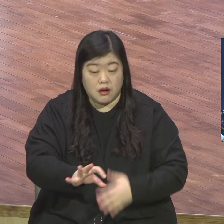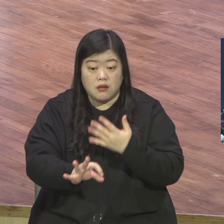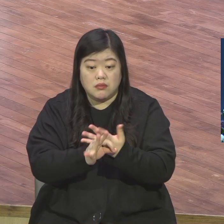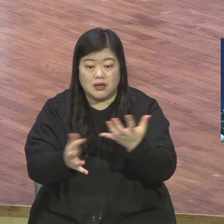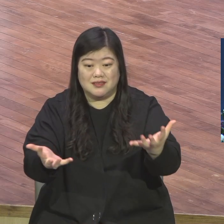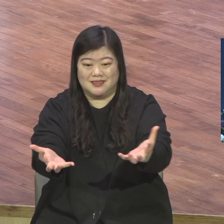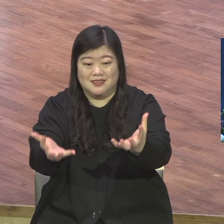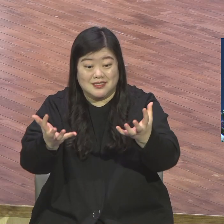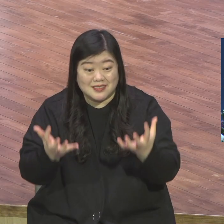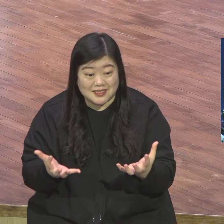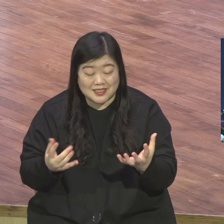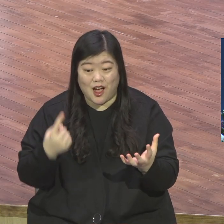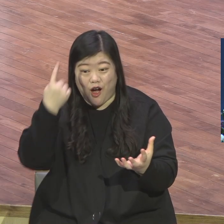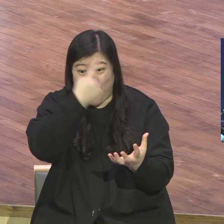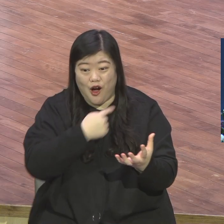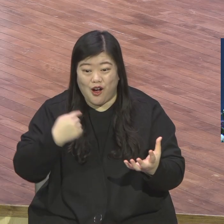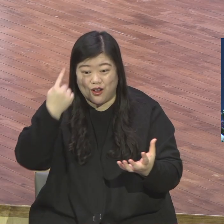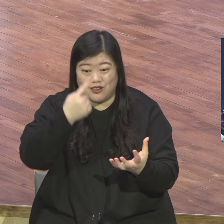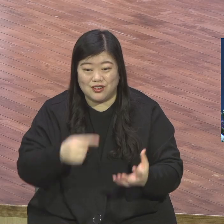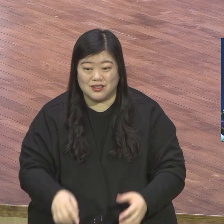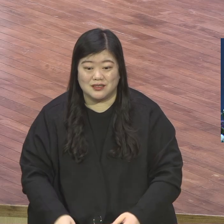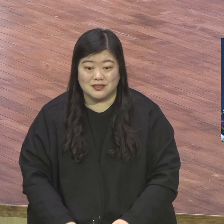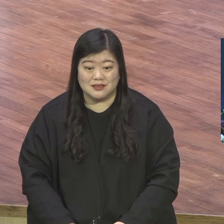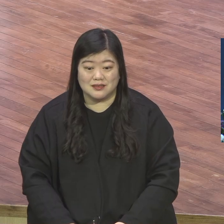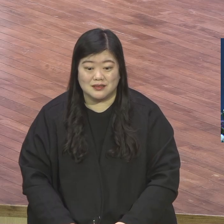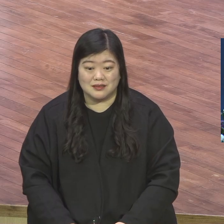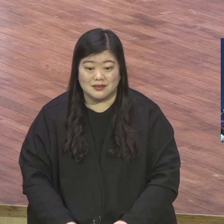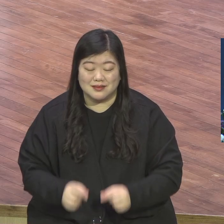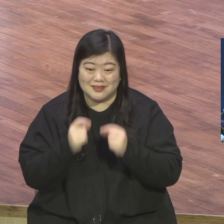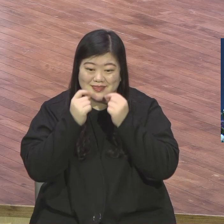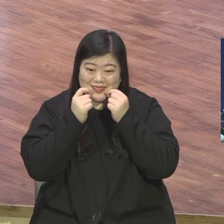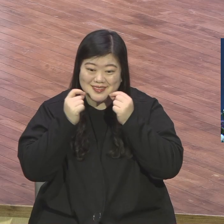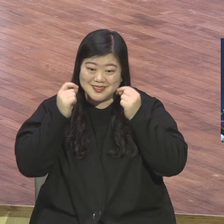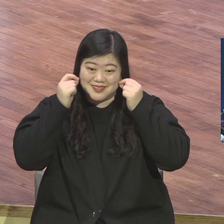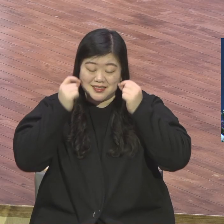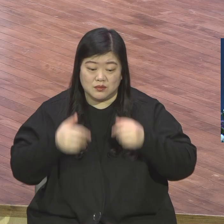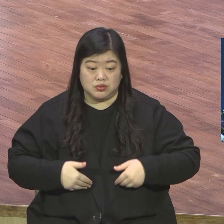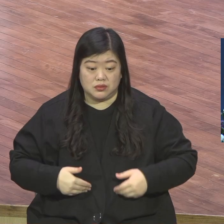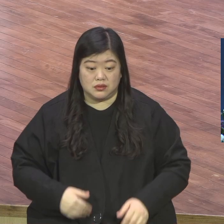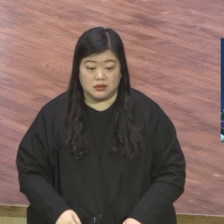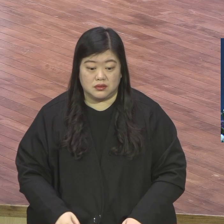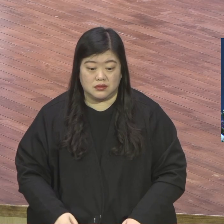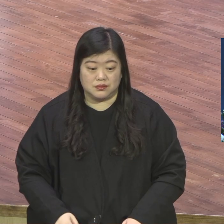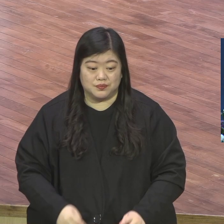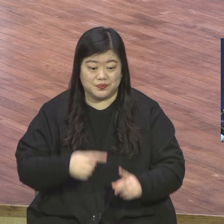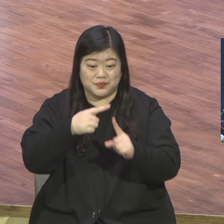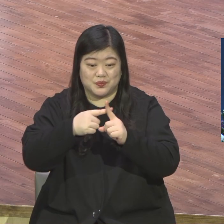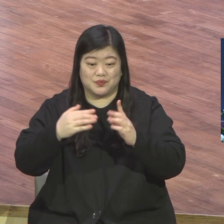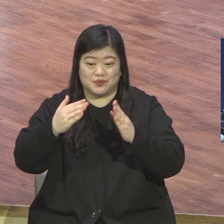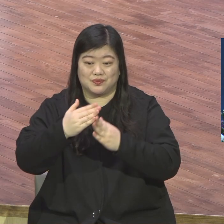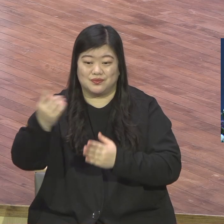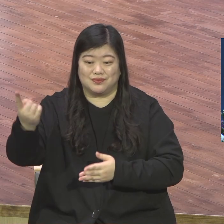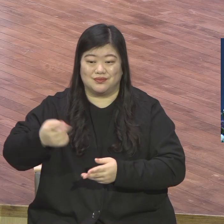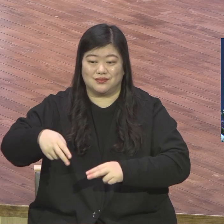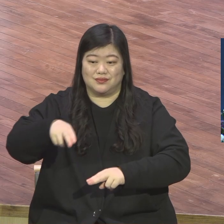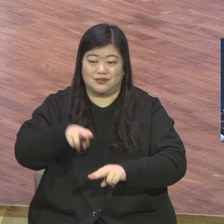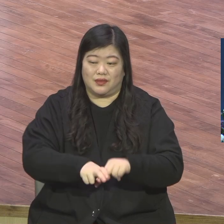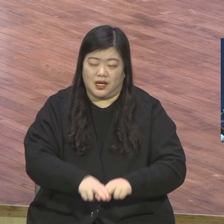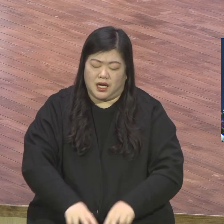여러분들의 얼굴이 밝아야 돼요. 아멘. 교회 나와가지고 얼굴이 수검정이